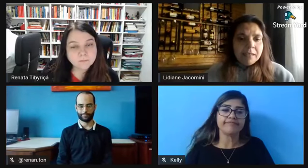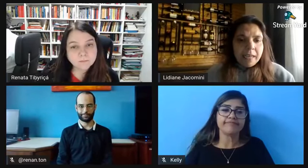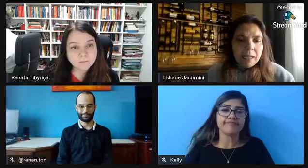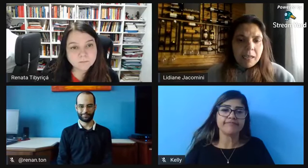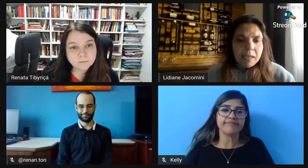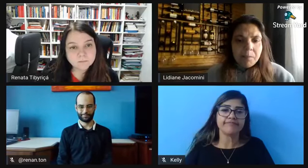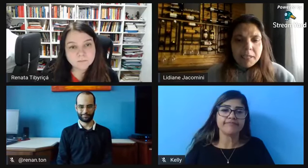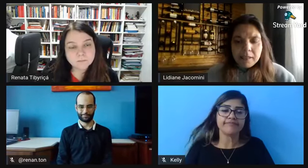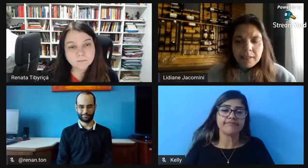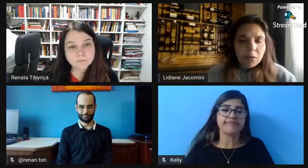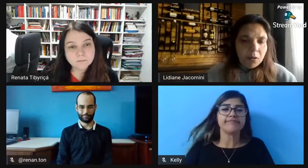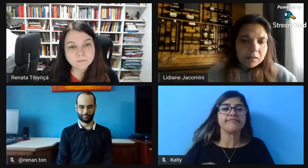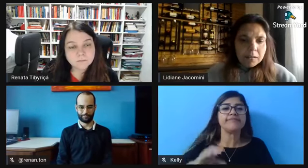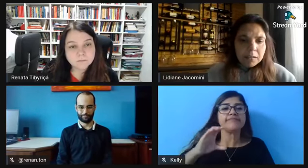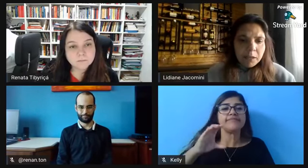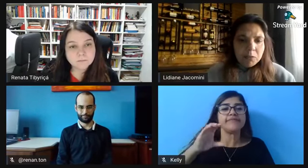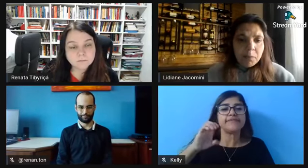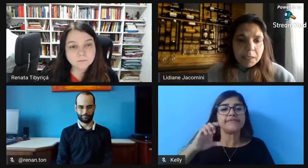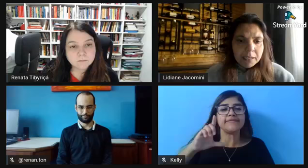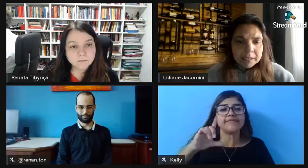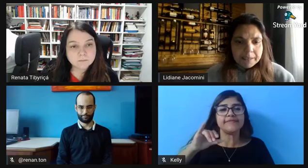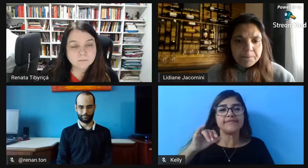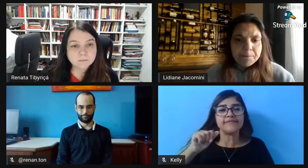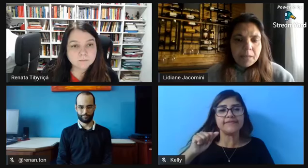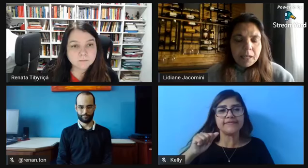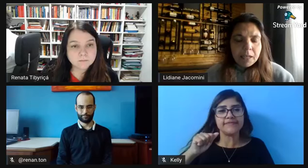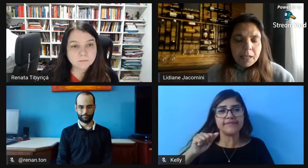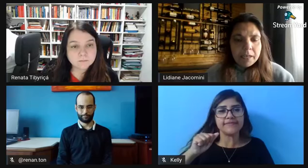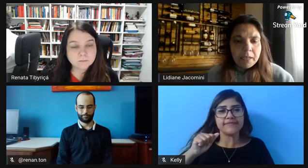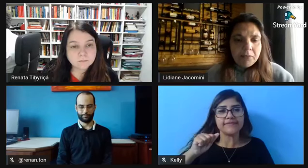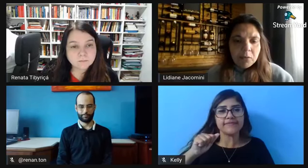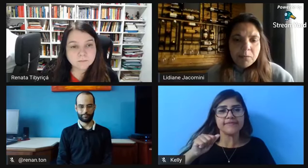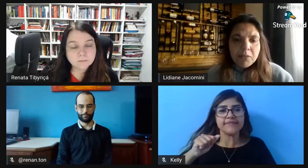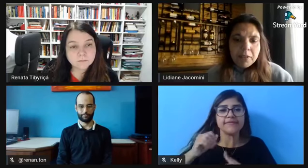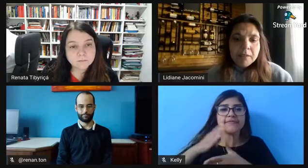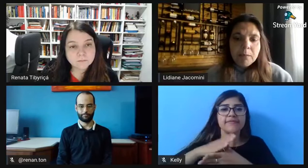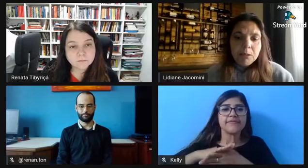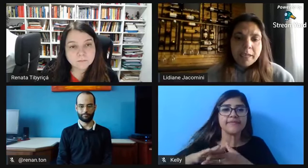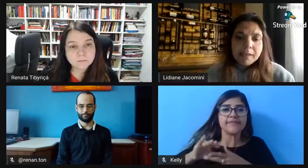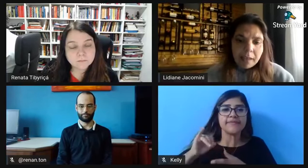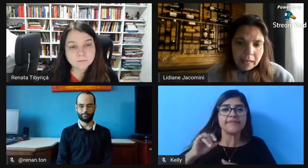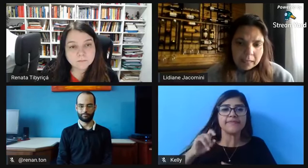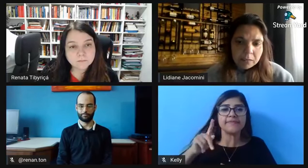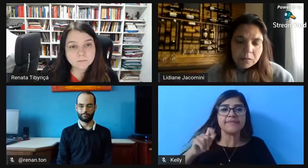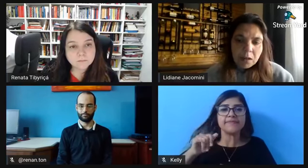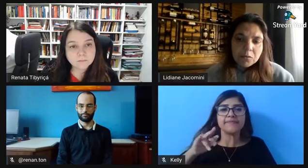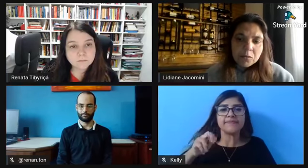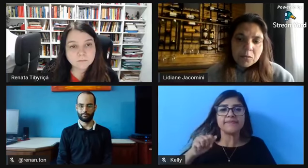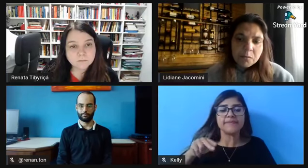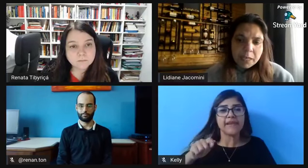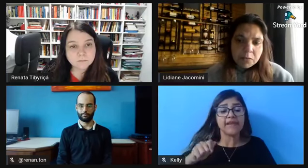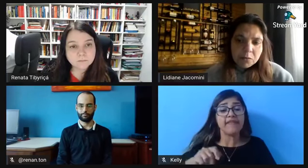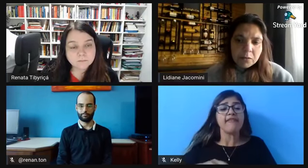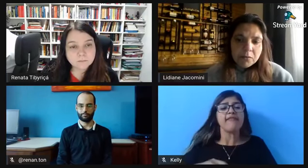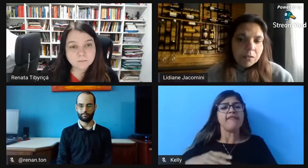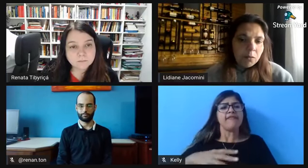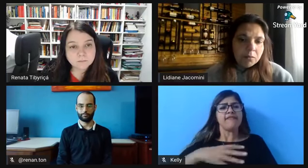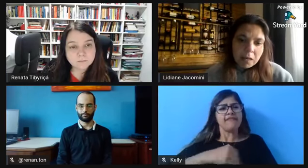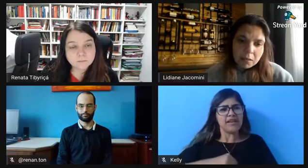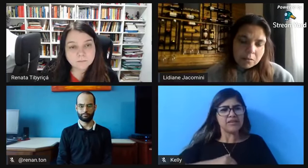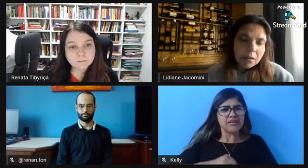Doutora, a Célia Aparecida Costa, ela é do bairro de Ipiranga. Aí ela falou: minha filha tem uma doença rara, os laudos médicos